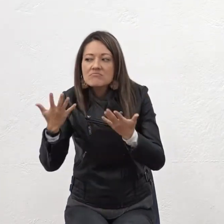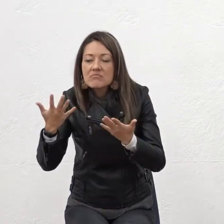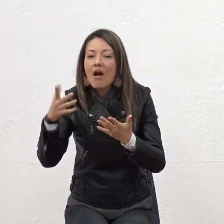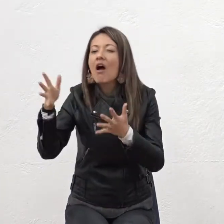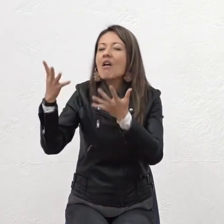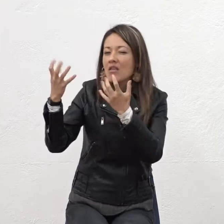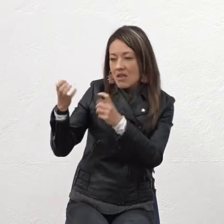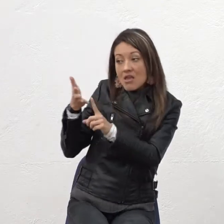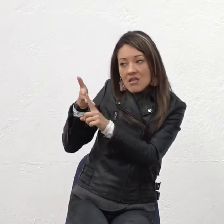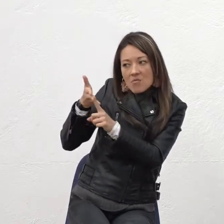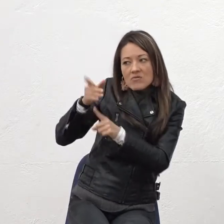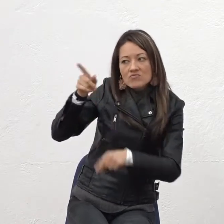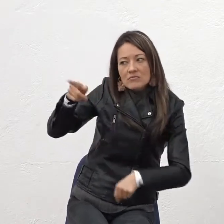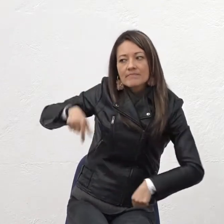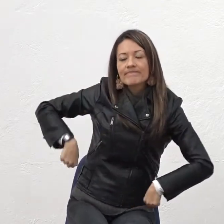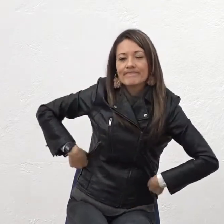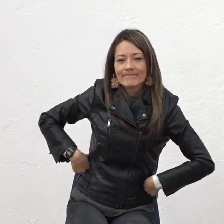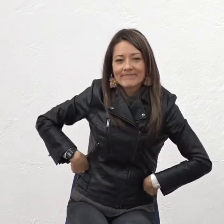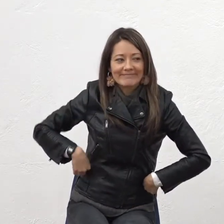está queriendo enamorar.